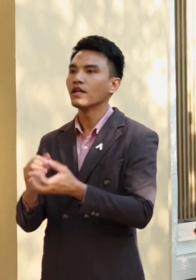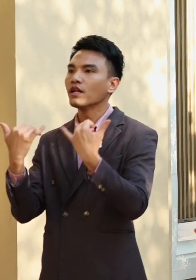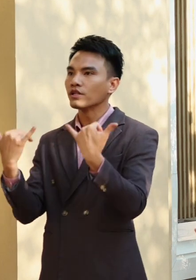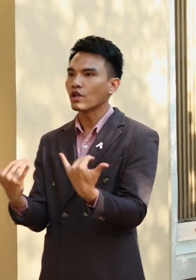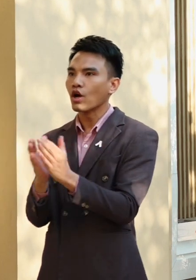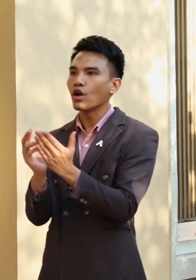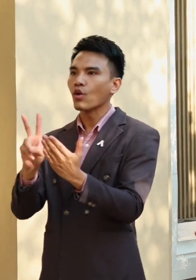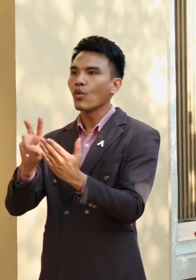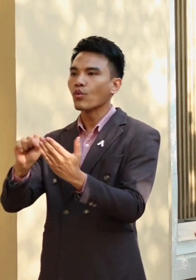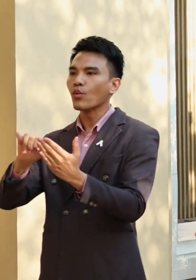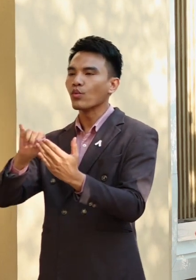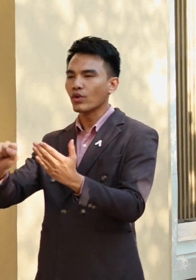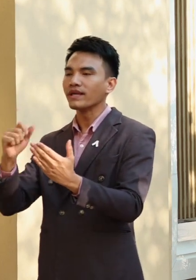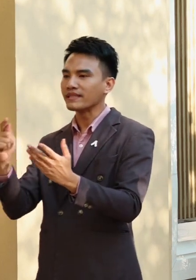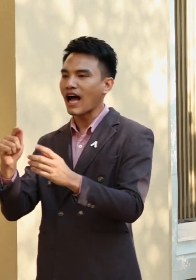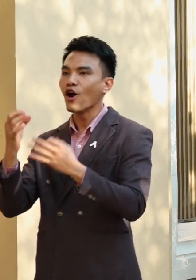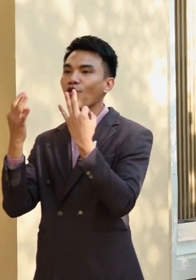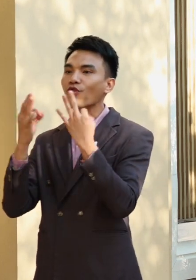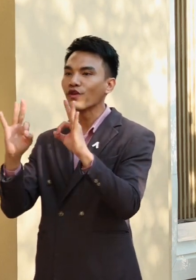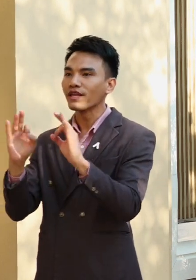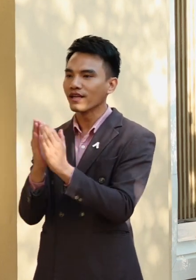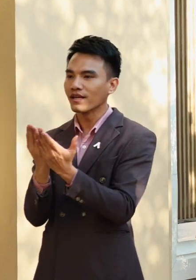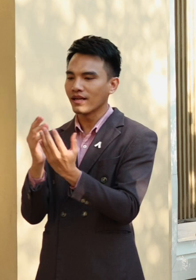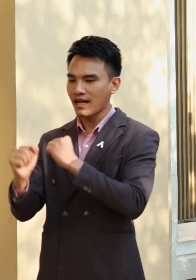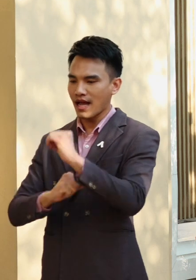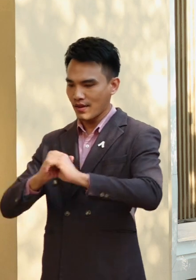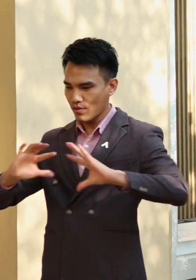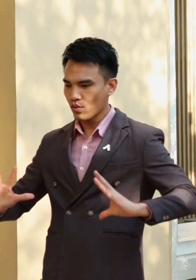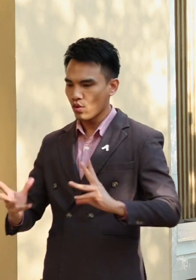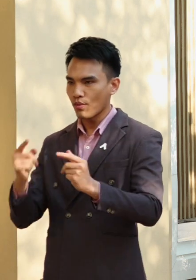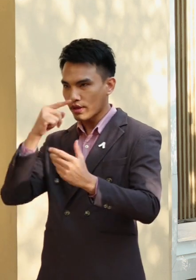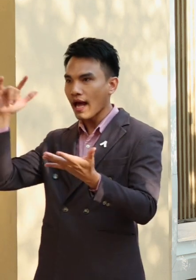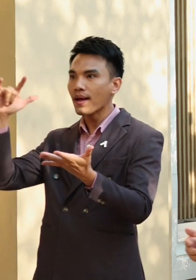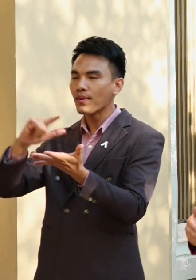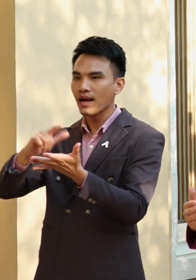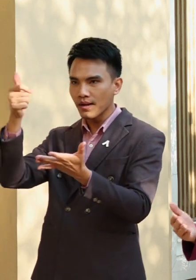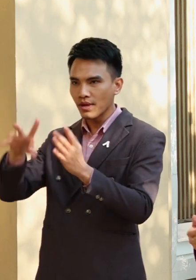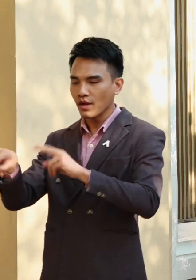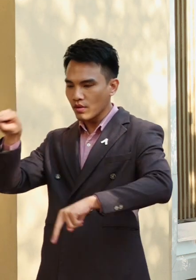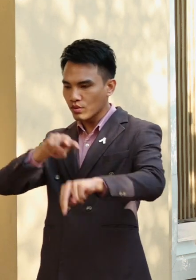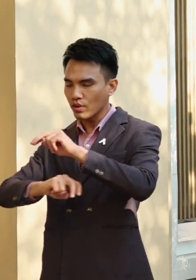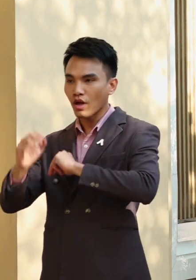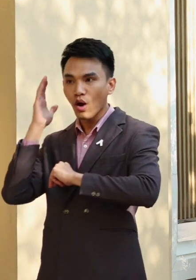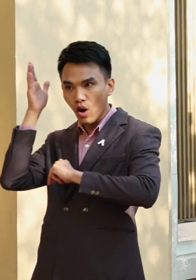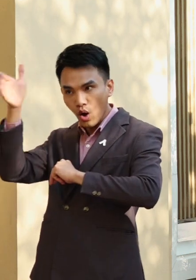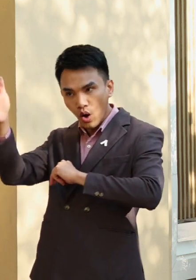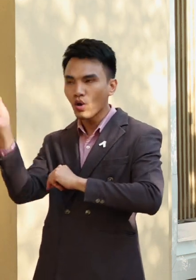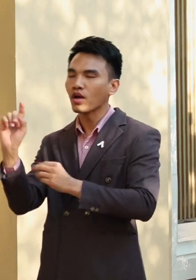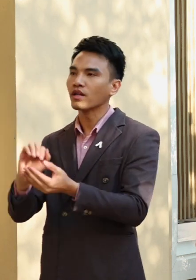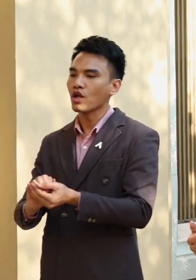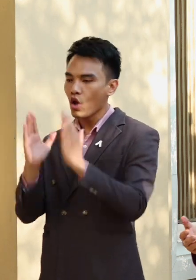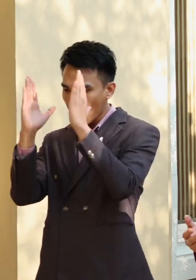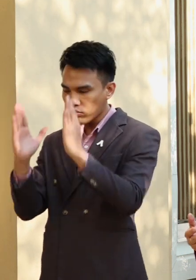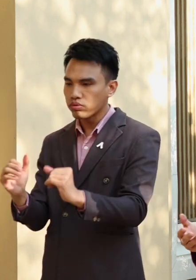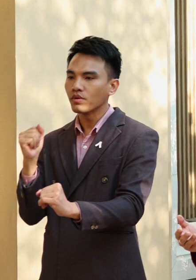วีซ่าฟรีหรือไม่ฟรีนั้นเนี่ยถ้าหากว่าพาสปอร์ตหมดอายุอย่างไรก็เข้าประเทศไม่ได้ก็คงต้องสืบสวนกันไปนะครับว่าเจ้าหน้า